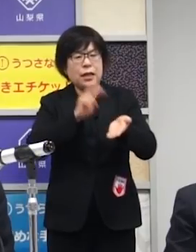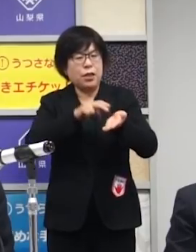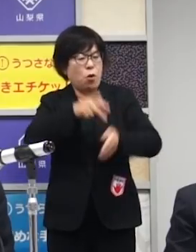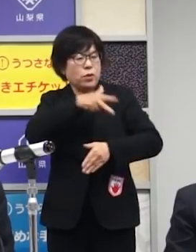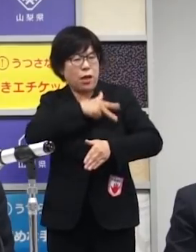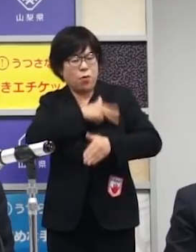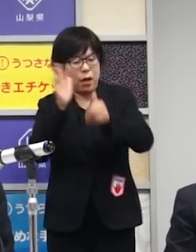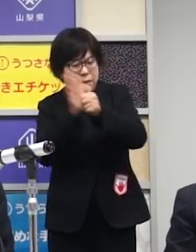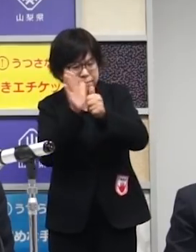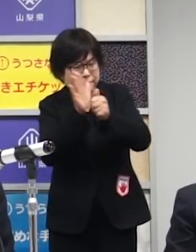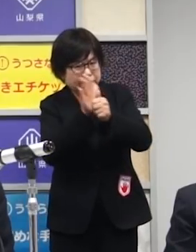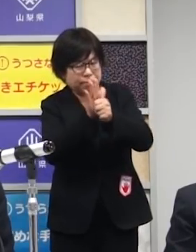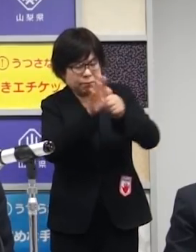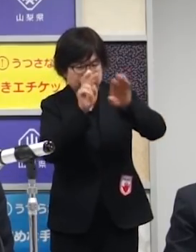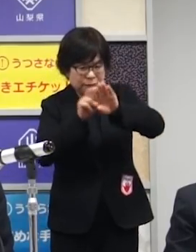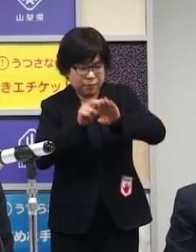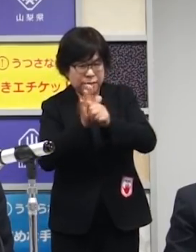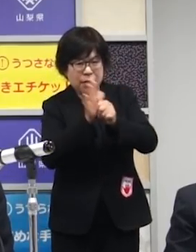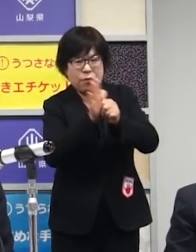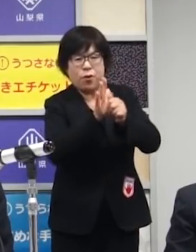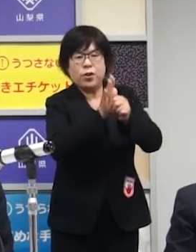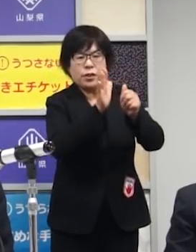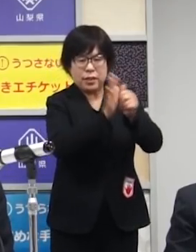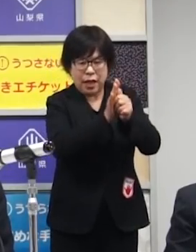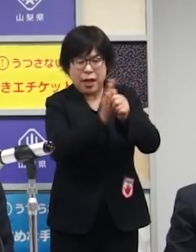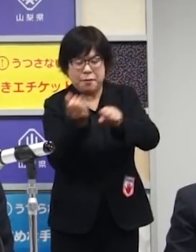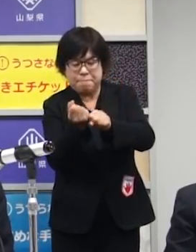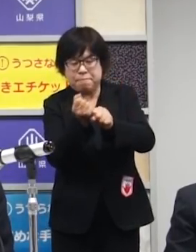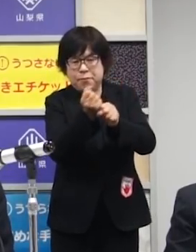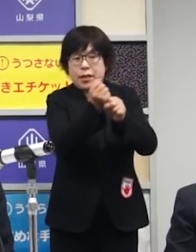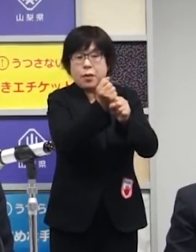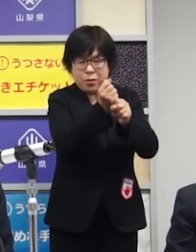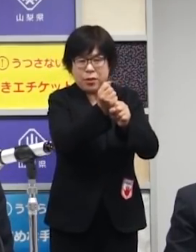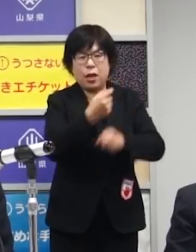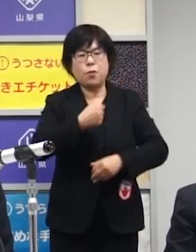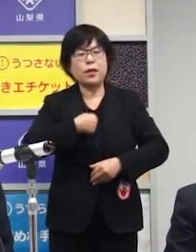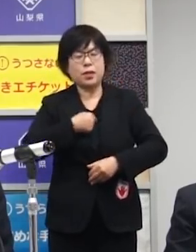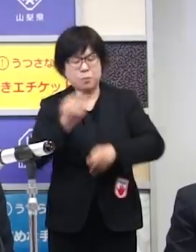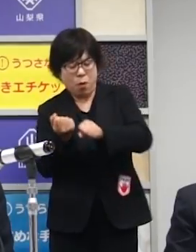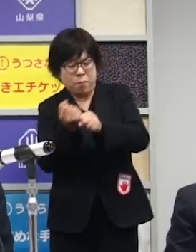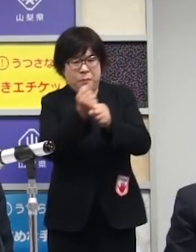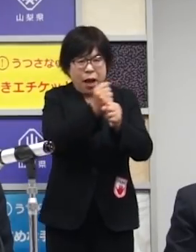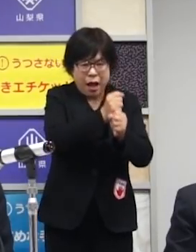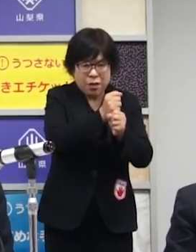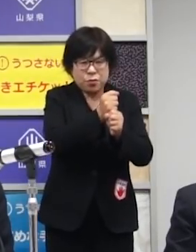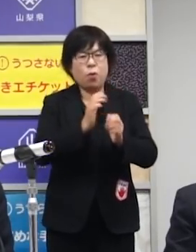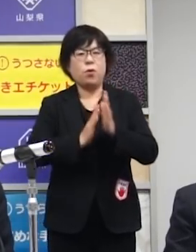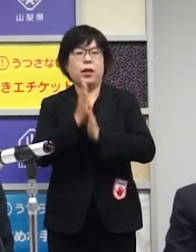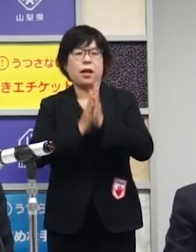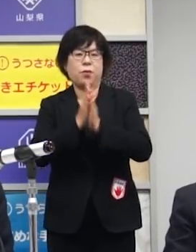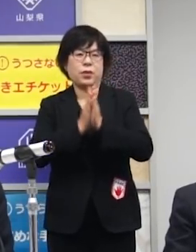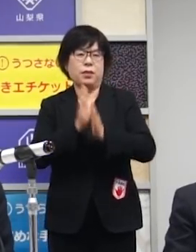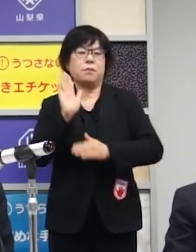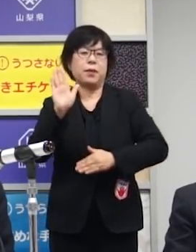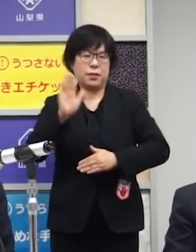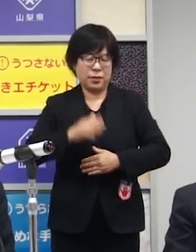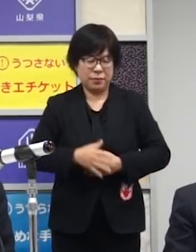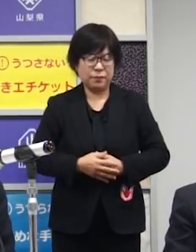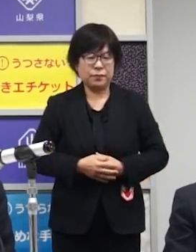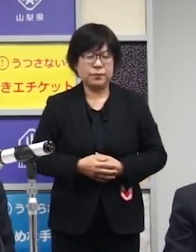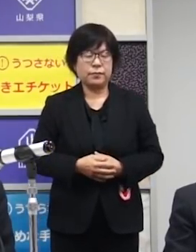対応をしていただいているところであり、私としても一刻も早いご回復を願っているところであります。